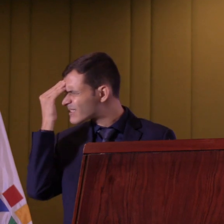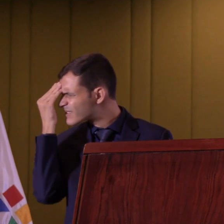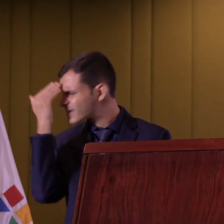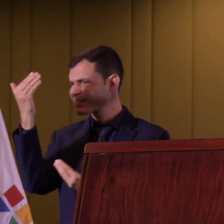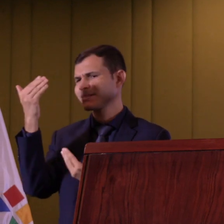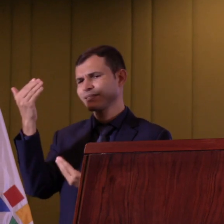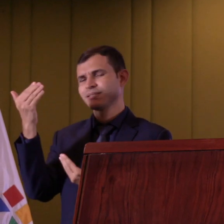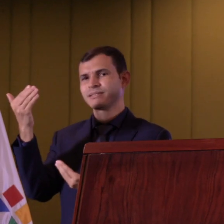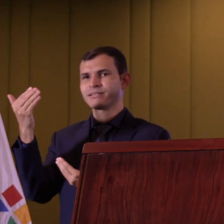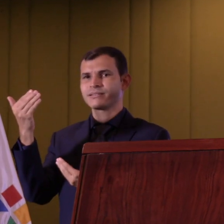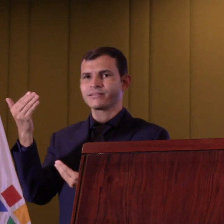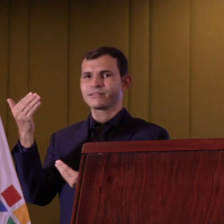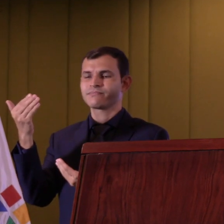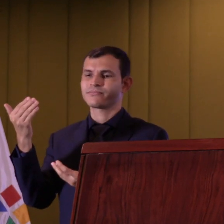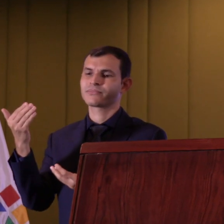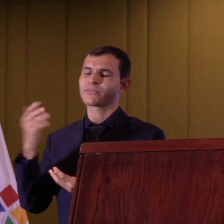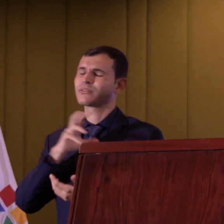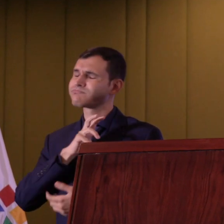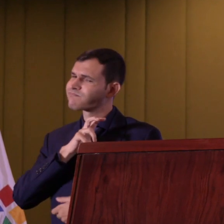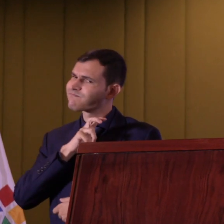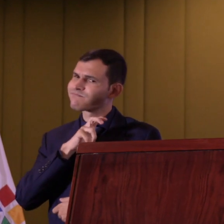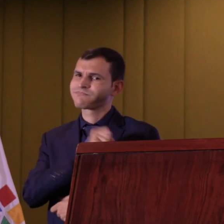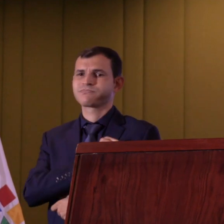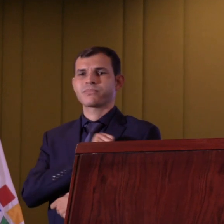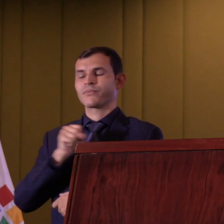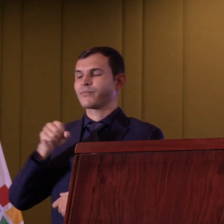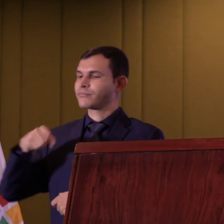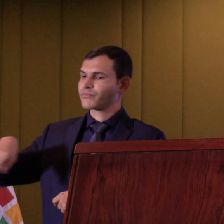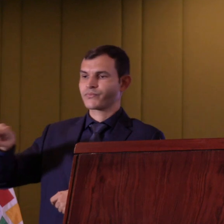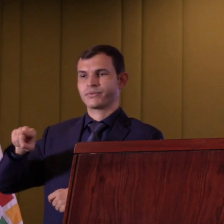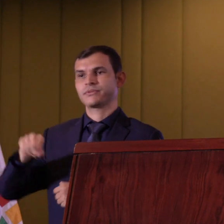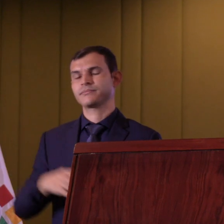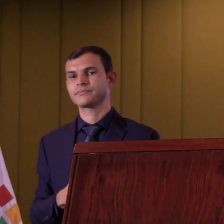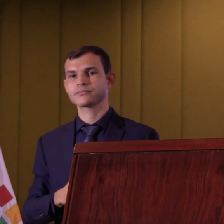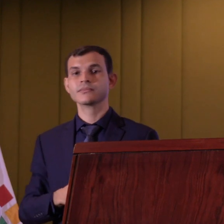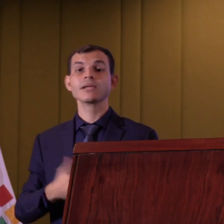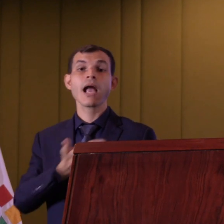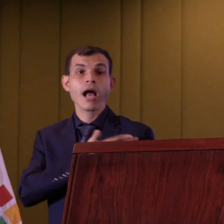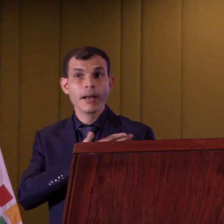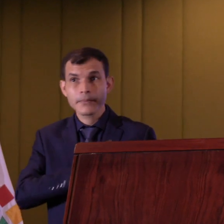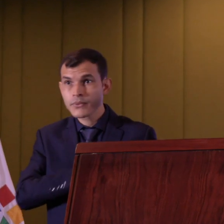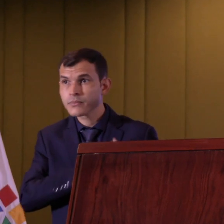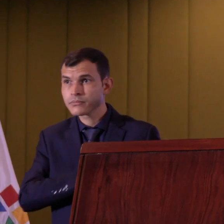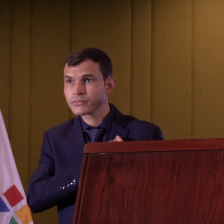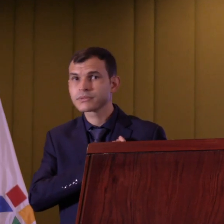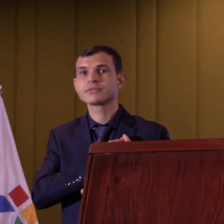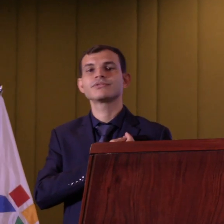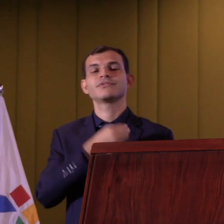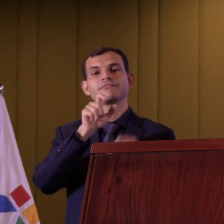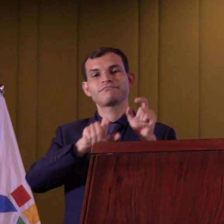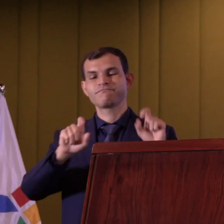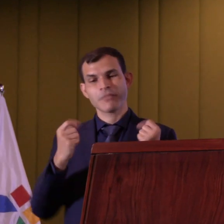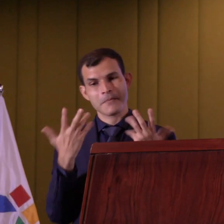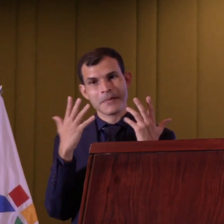da ausência contínua. Meu amor incondicional a vocês. Aos amigos presentes e àqueles que me felicitaram por